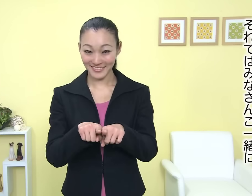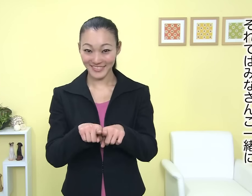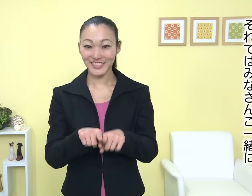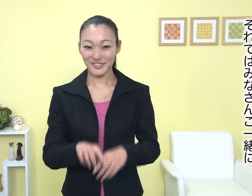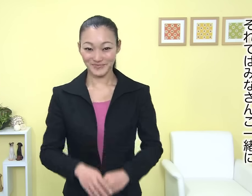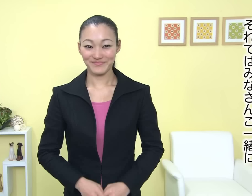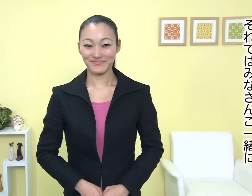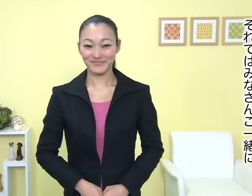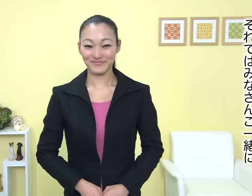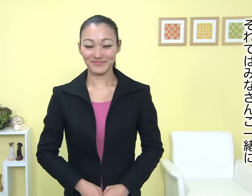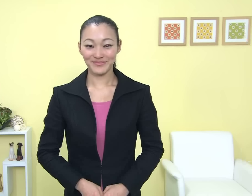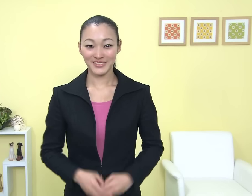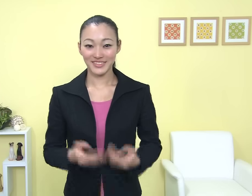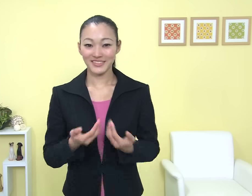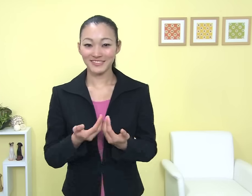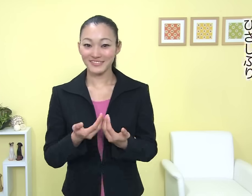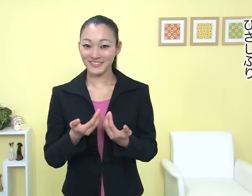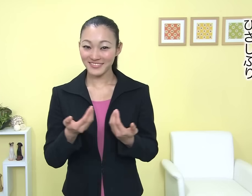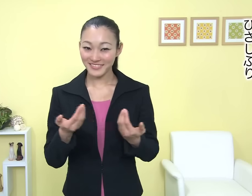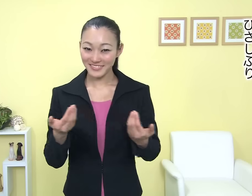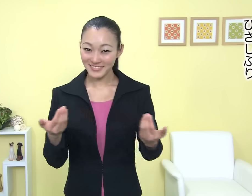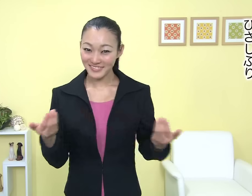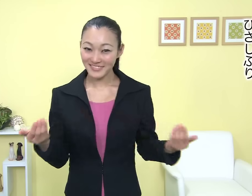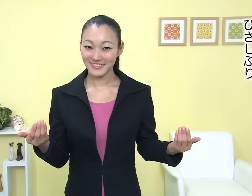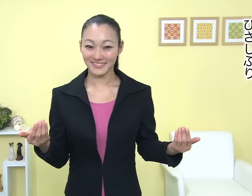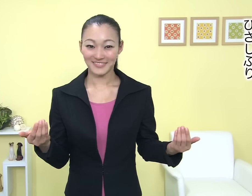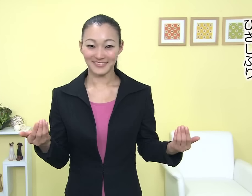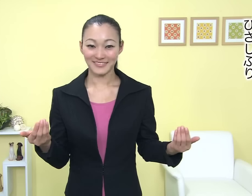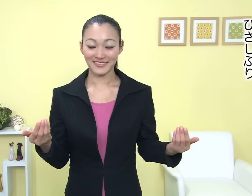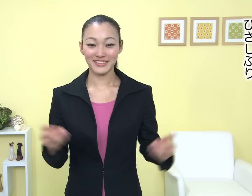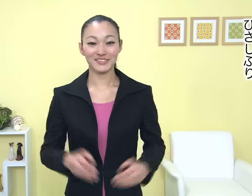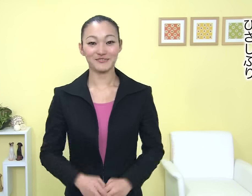緒に。久しぶり。